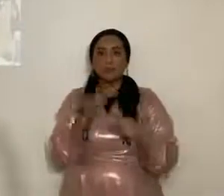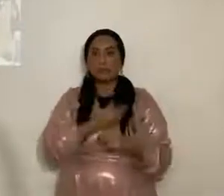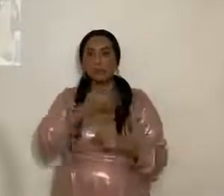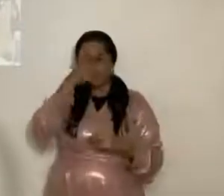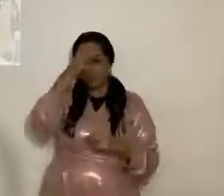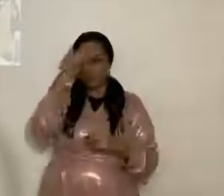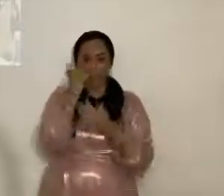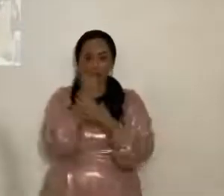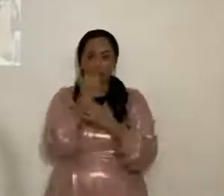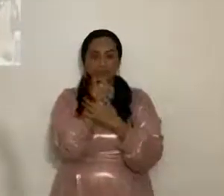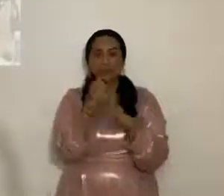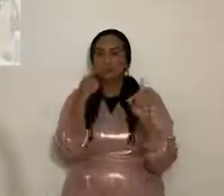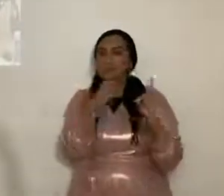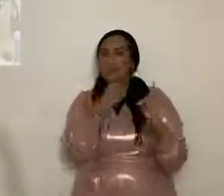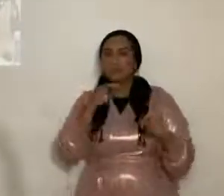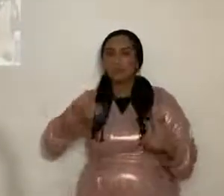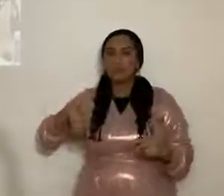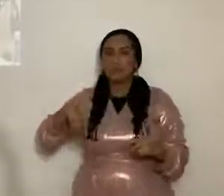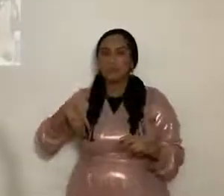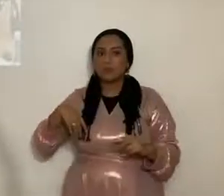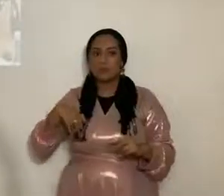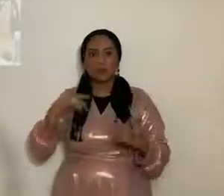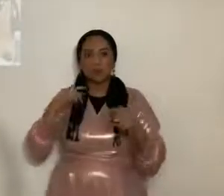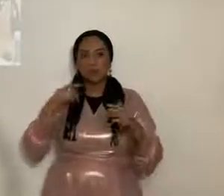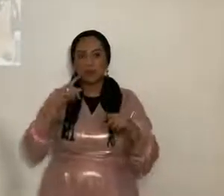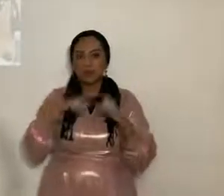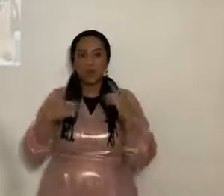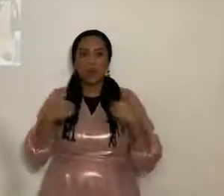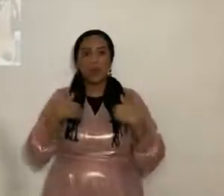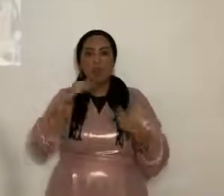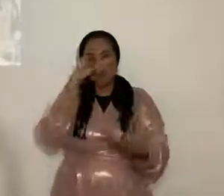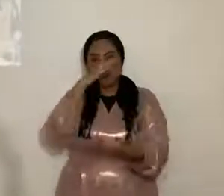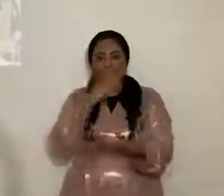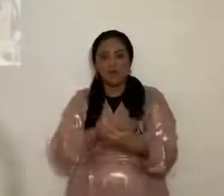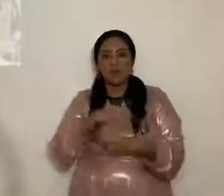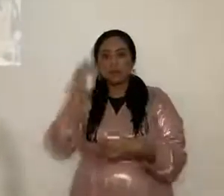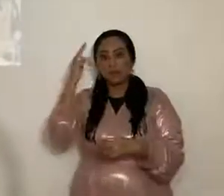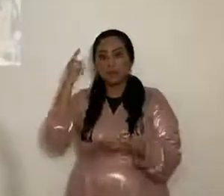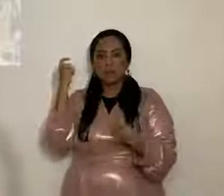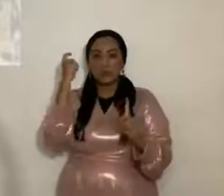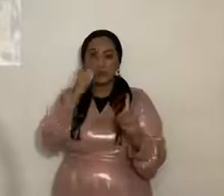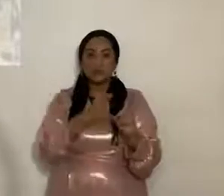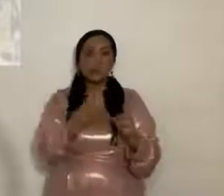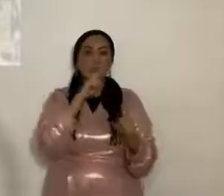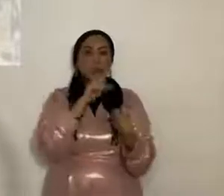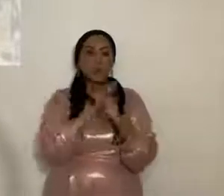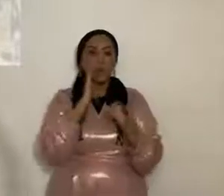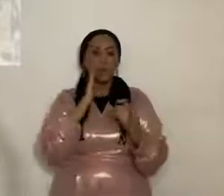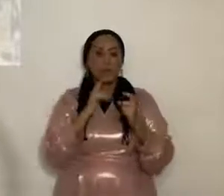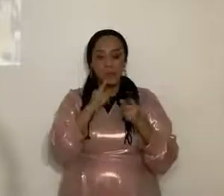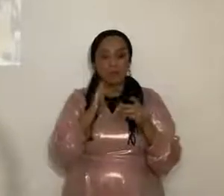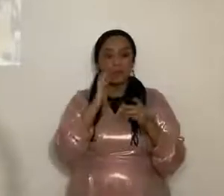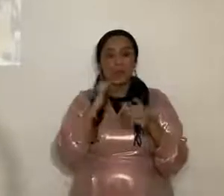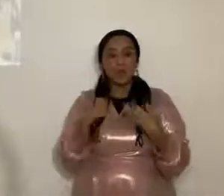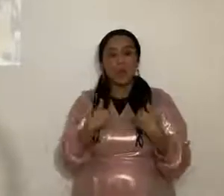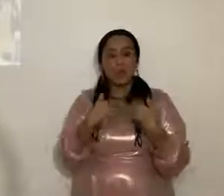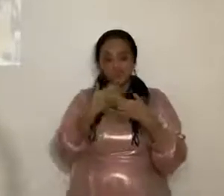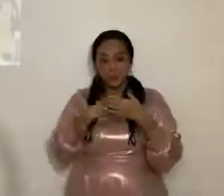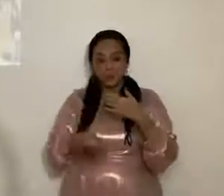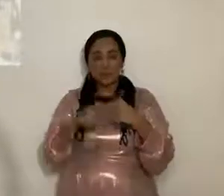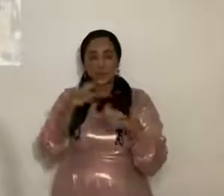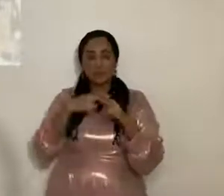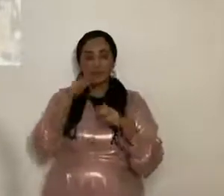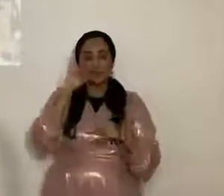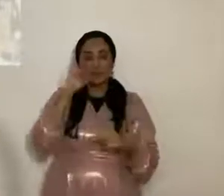Abraham? Él no había podido tener hijos y entonces Yahweh le da una promesa: tendrás un hijo y le llamarás